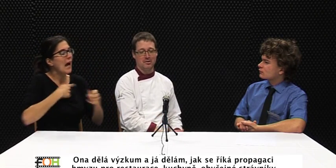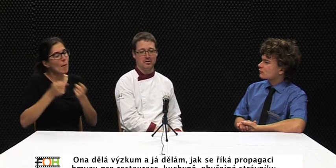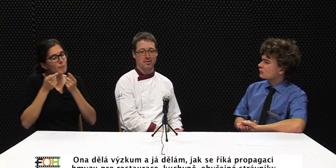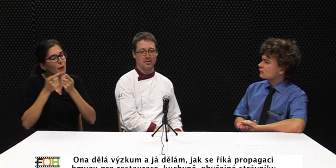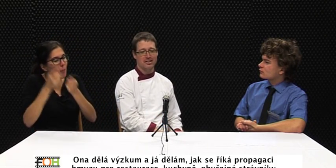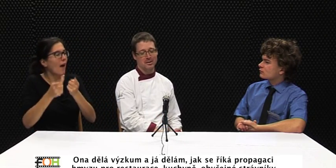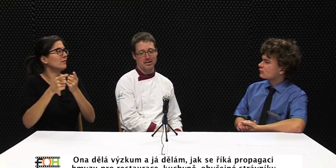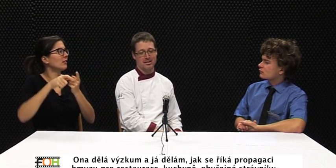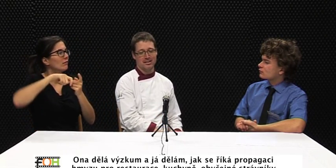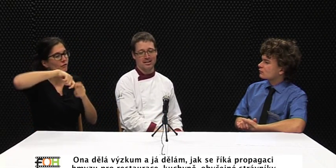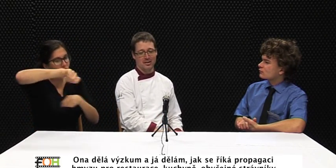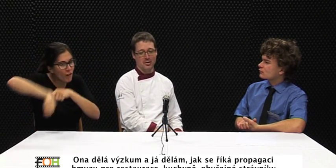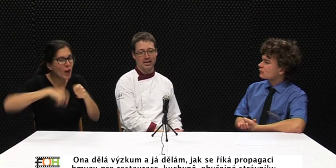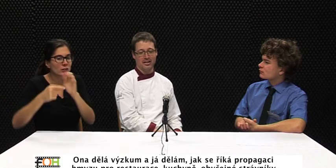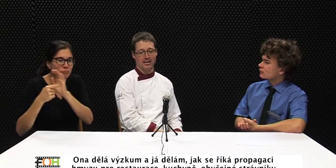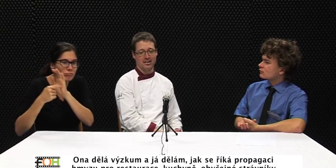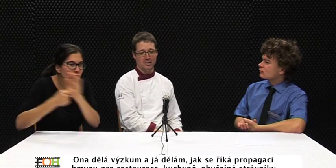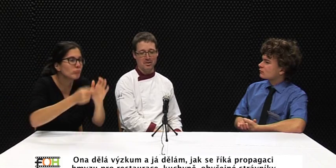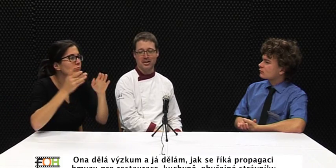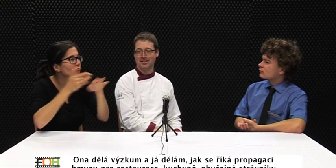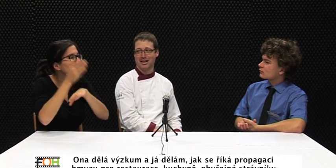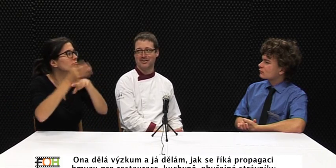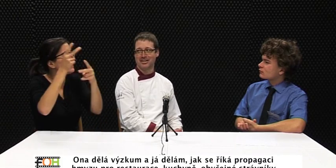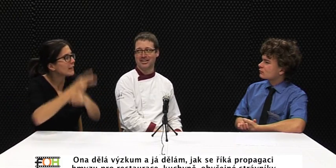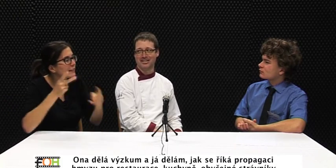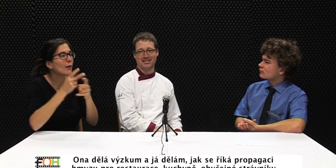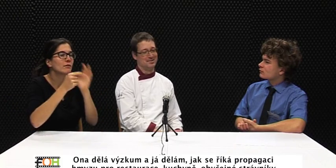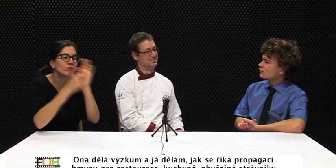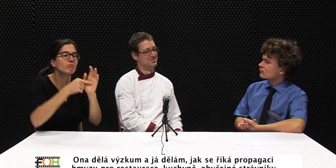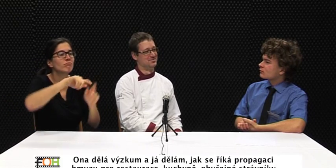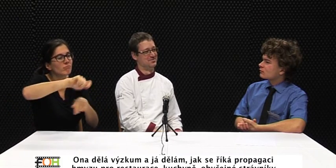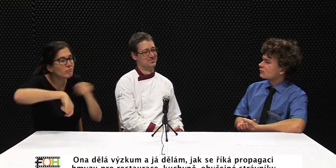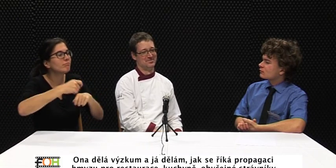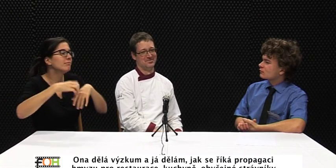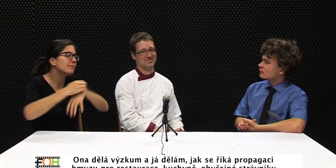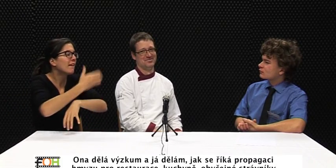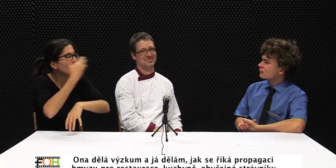hmyzu pro restaurace, kuchyně, obyčejné strávníky.